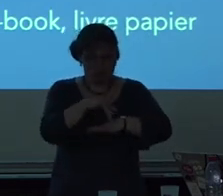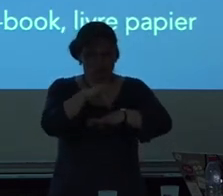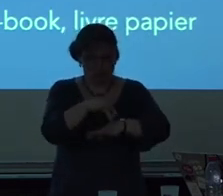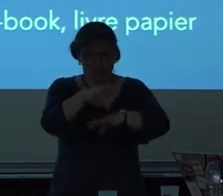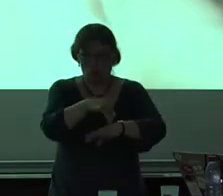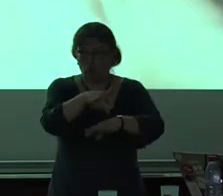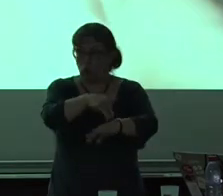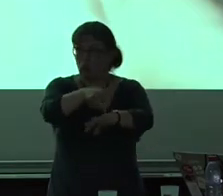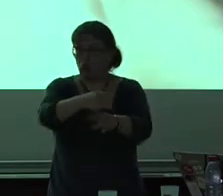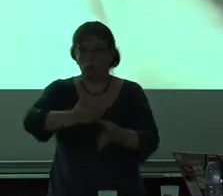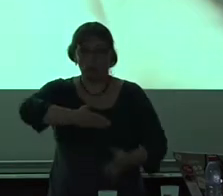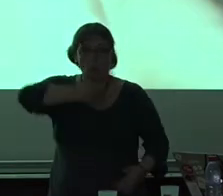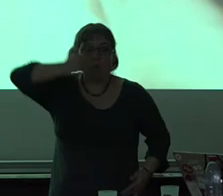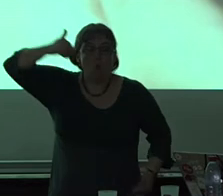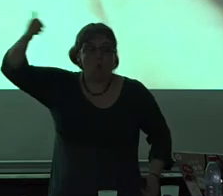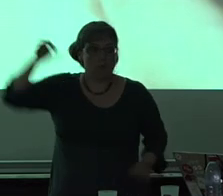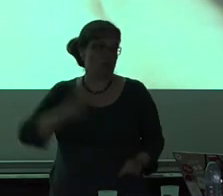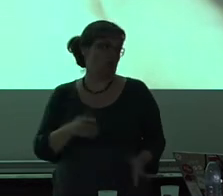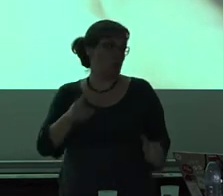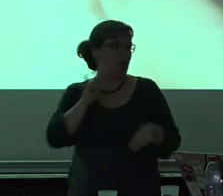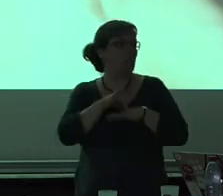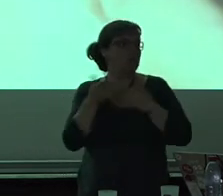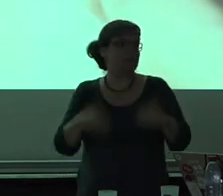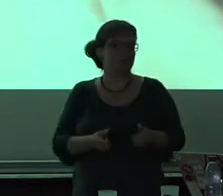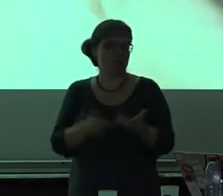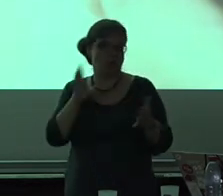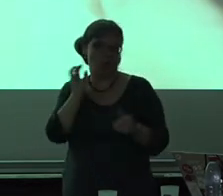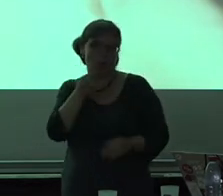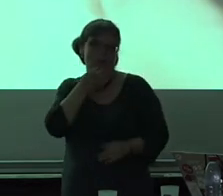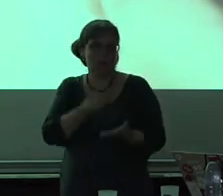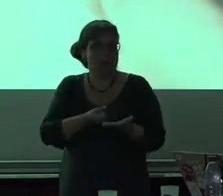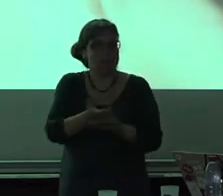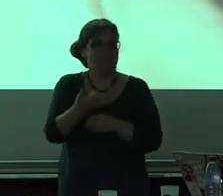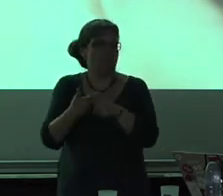astuces maintenant que j'aimerais vous partager.